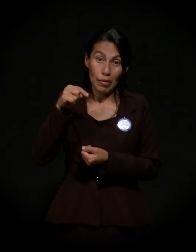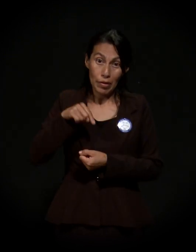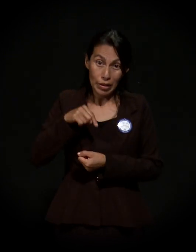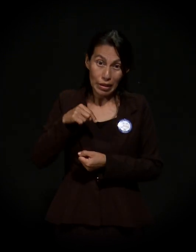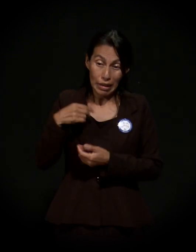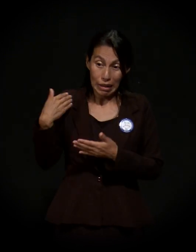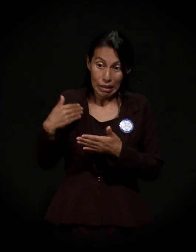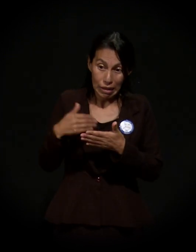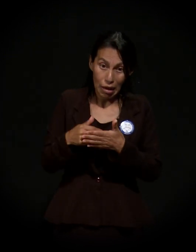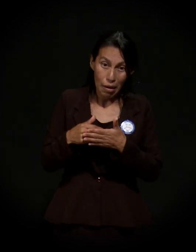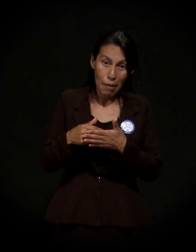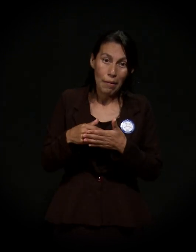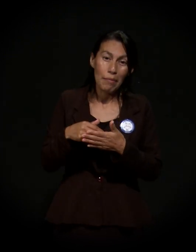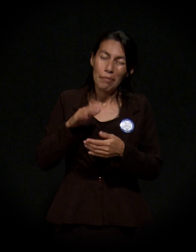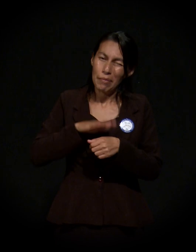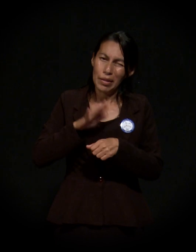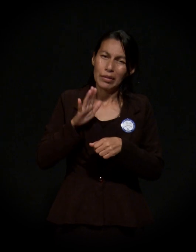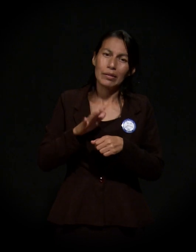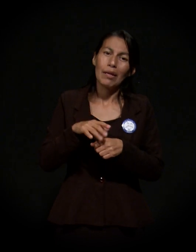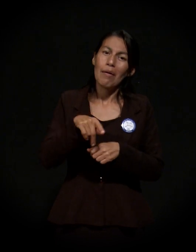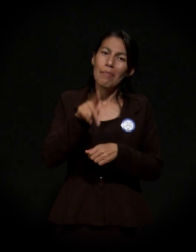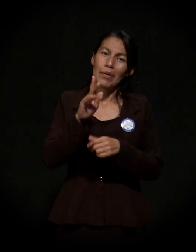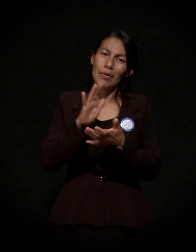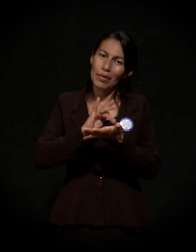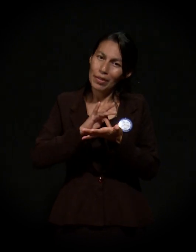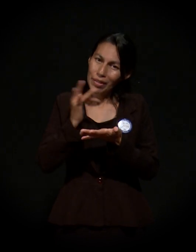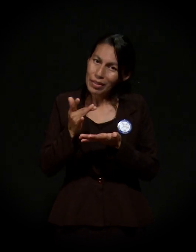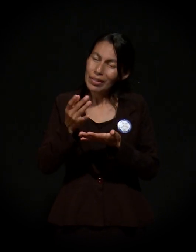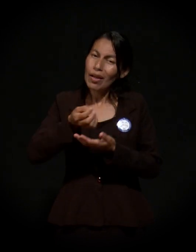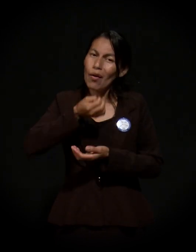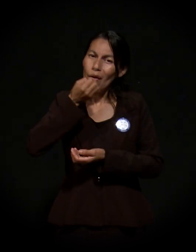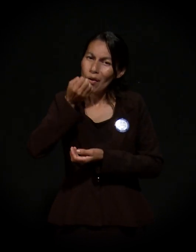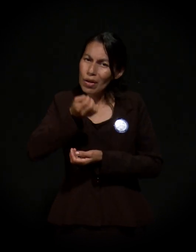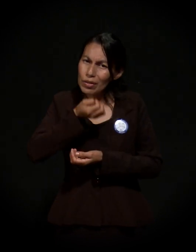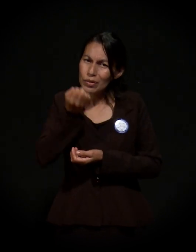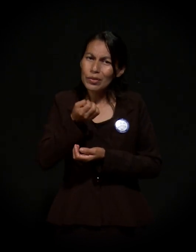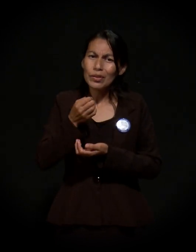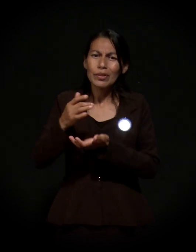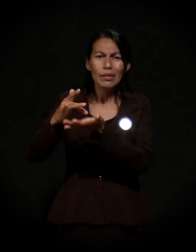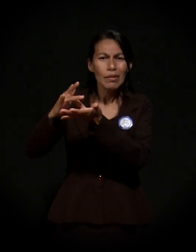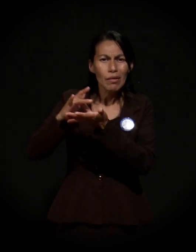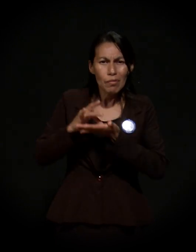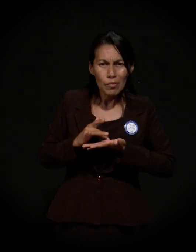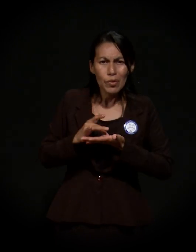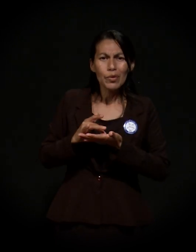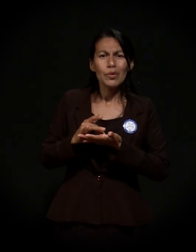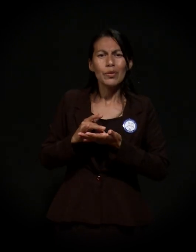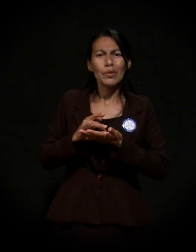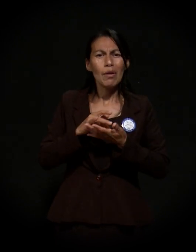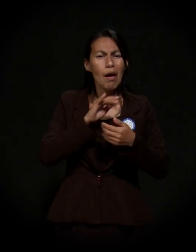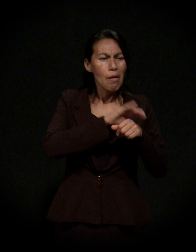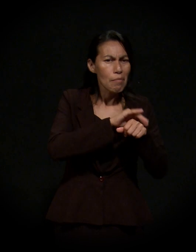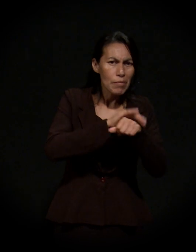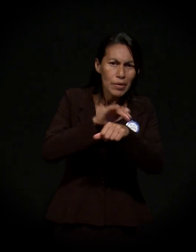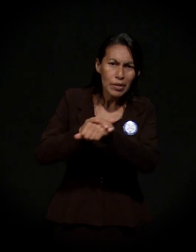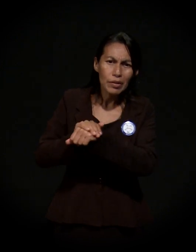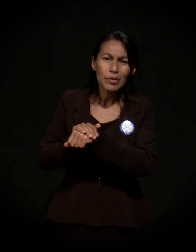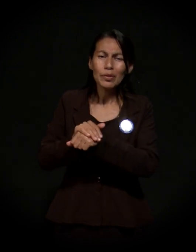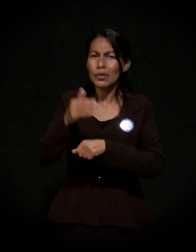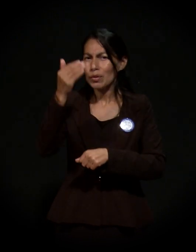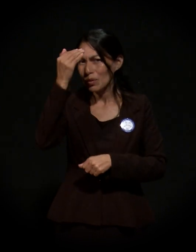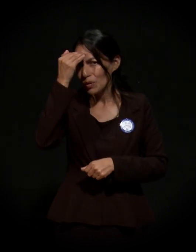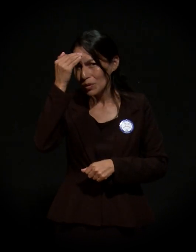pero esta un poco más. Pero gracias a sus oraciones y al apoyo constante de